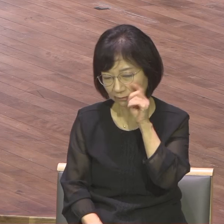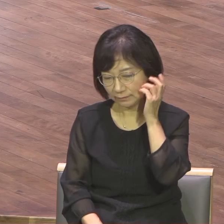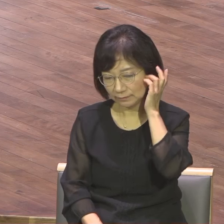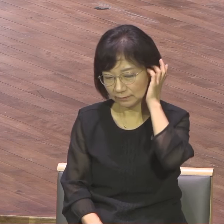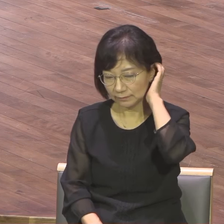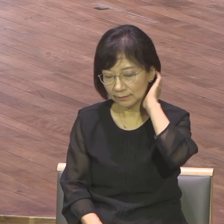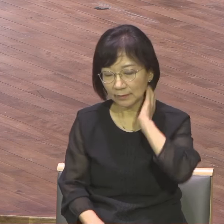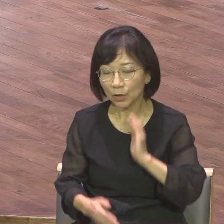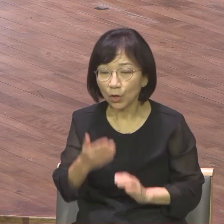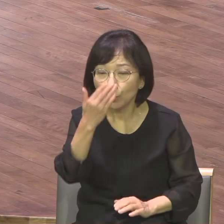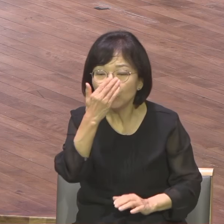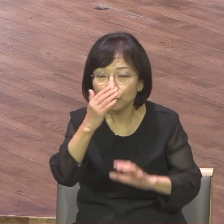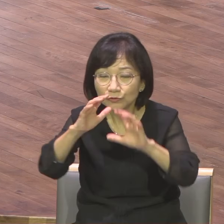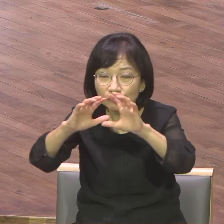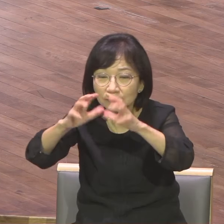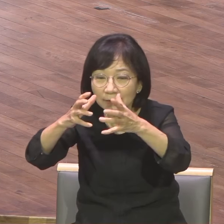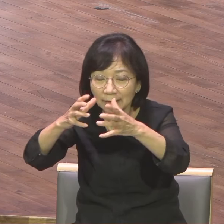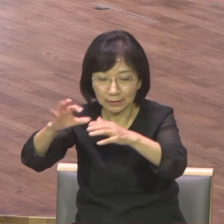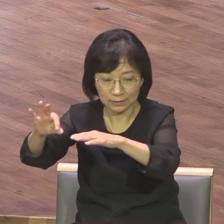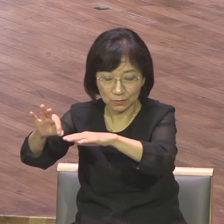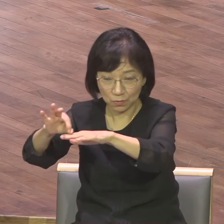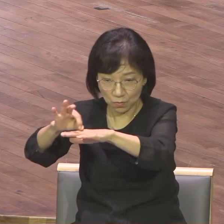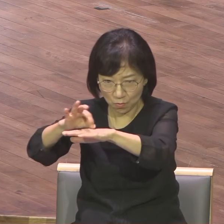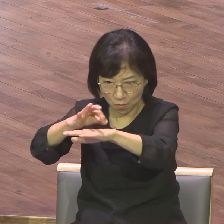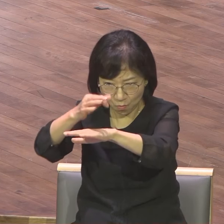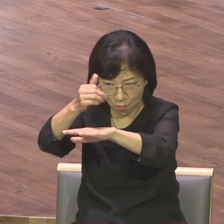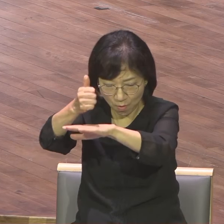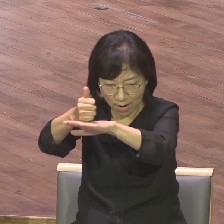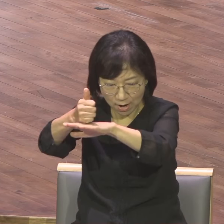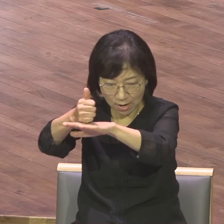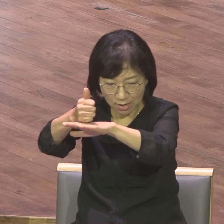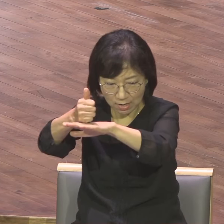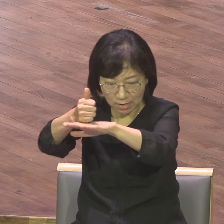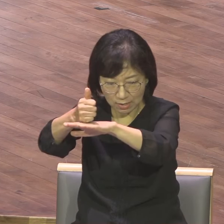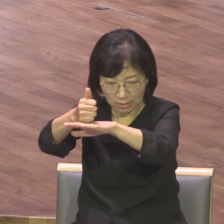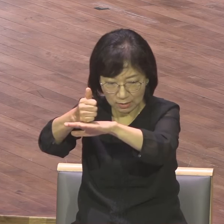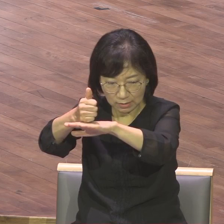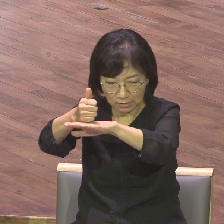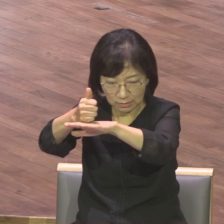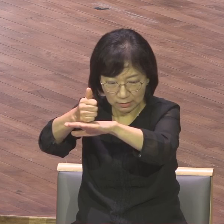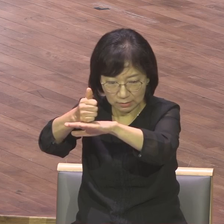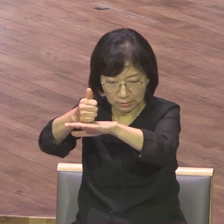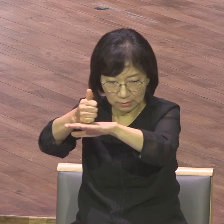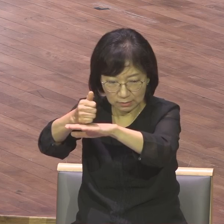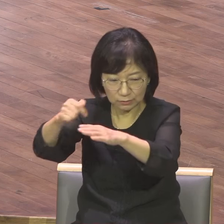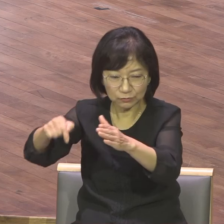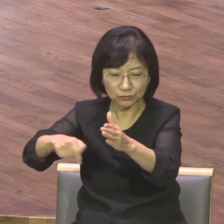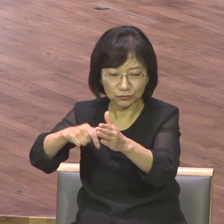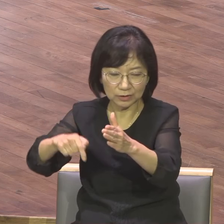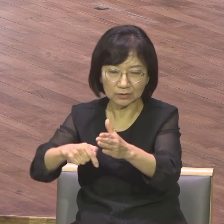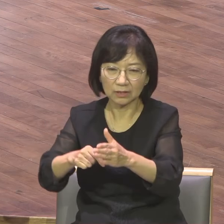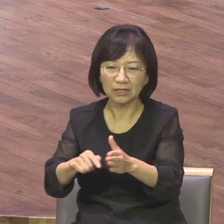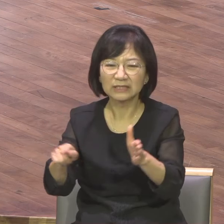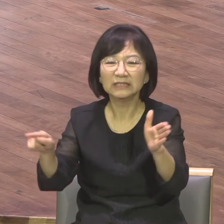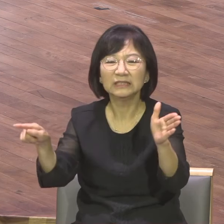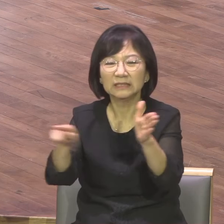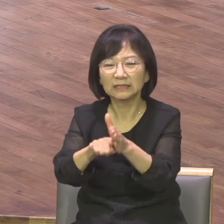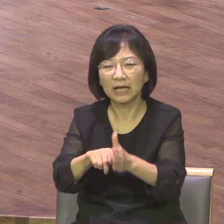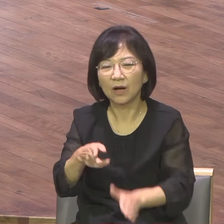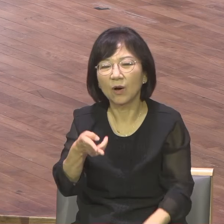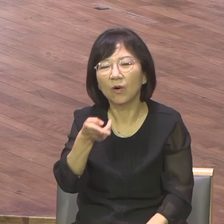유다의 아하스 왕은 유다 왕 중에서 가장 신앙이 없었던